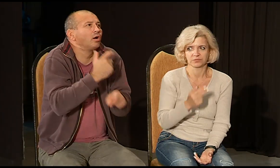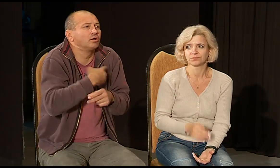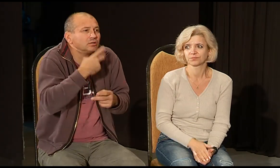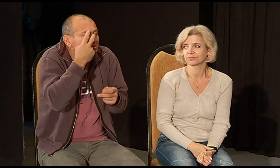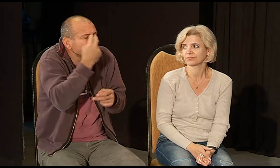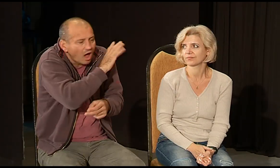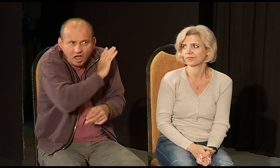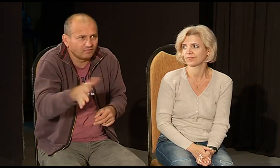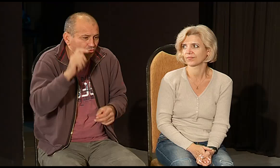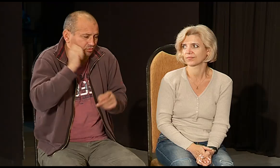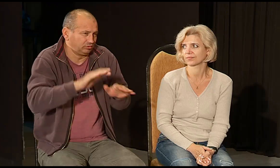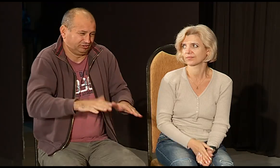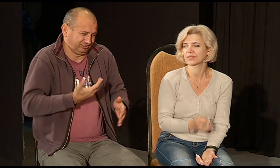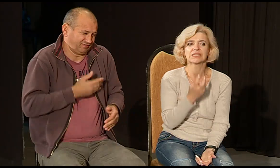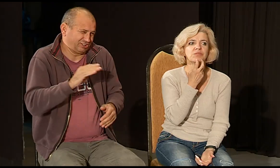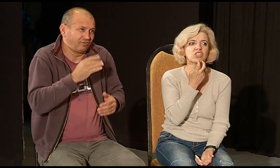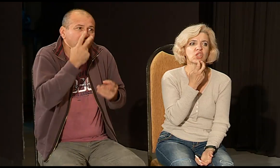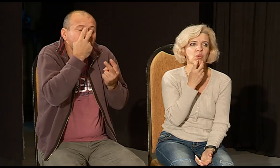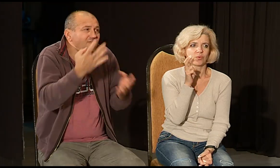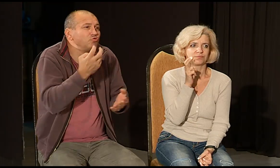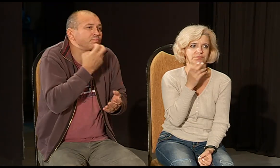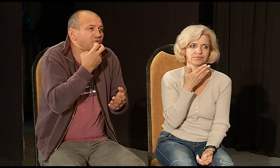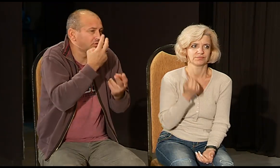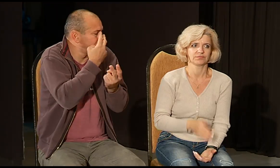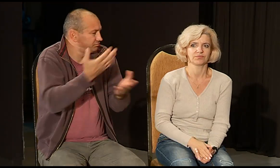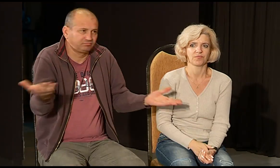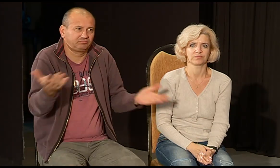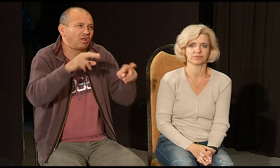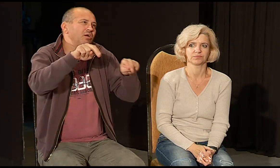lumea era flămândă de așa evenimente inedite.